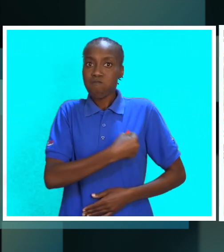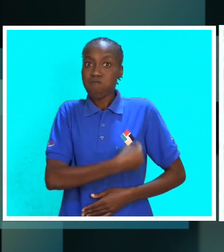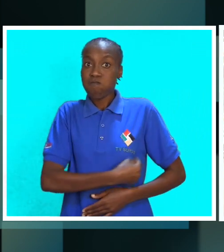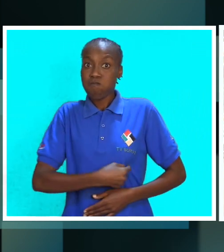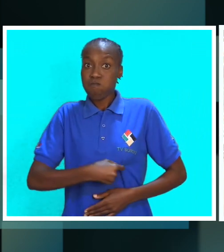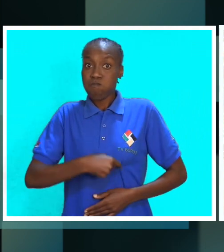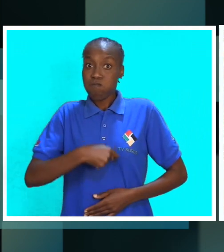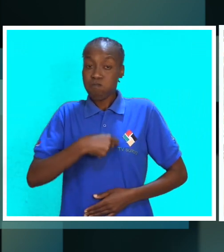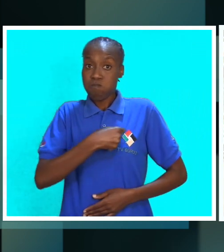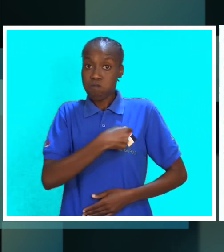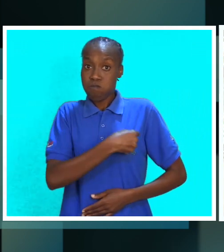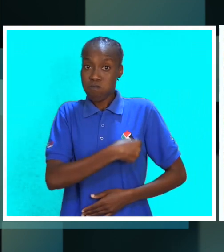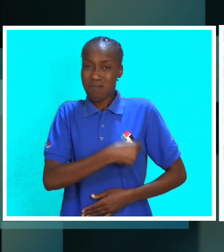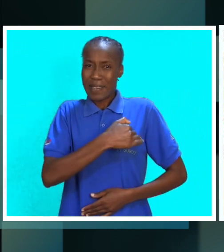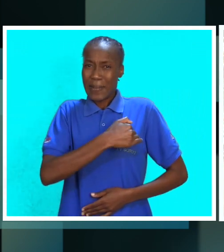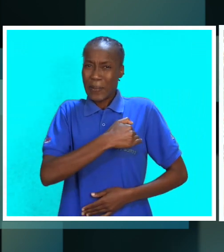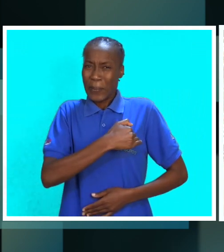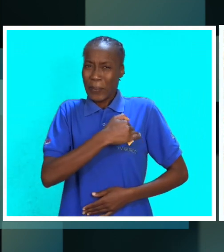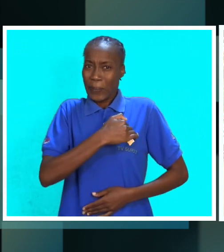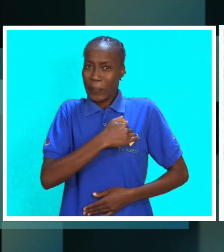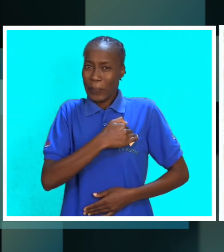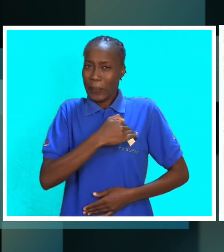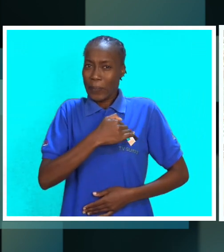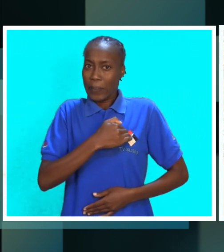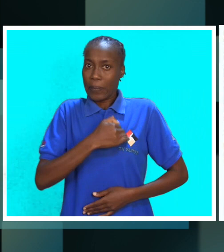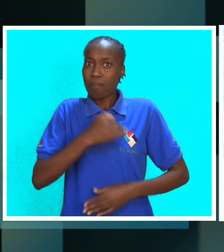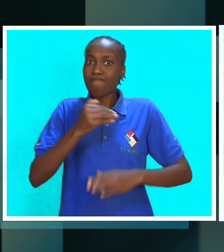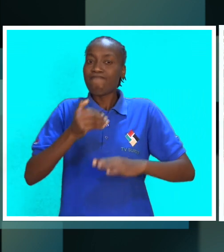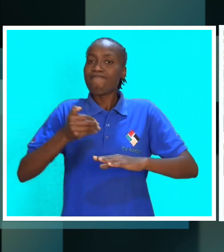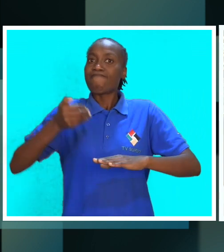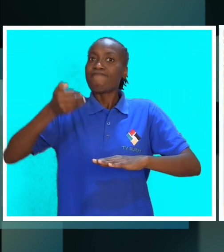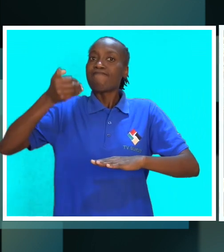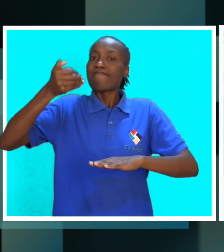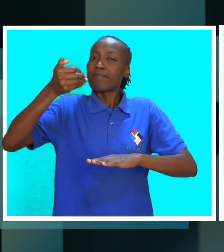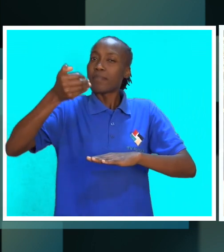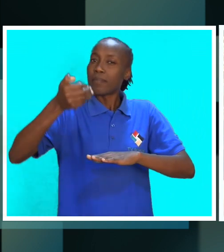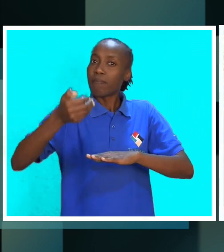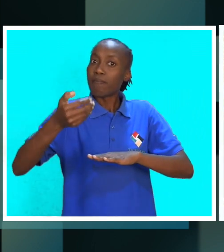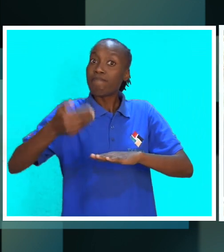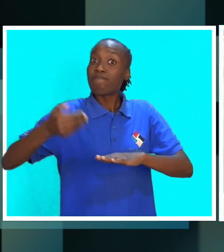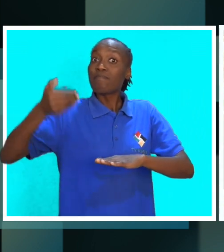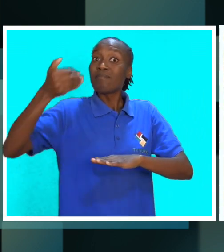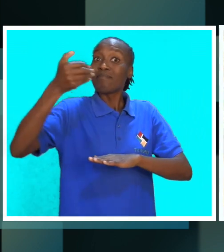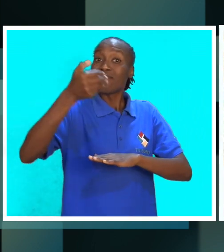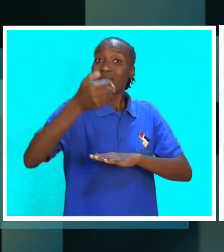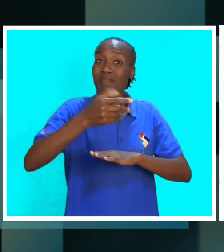sai nas mamas, despalpular as mamas de vez em quando, né?